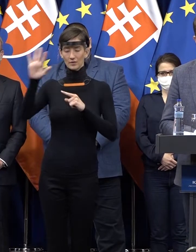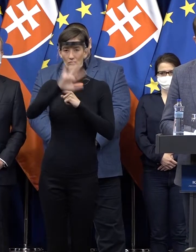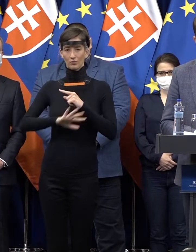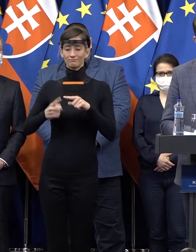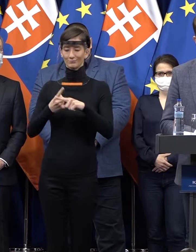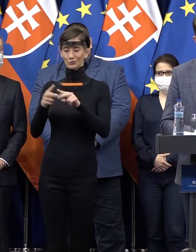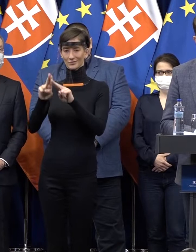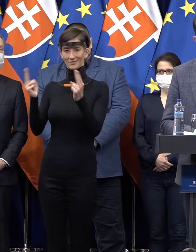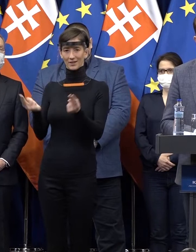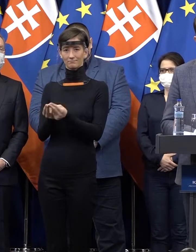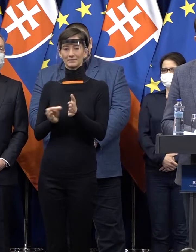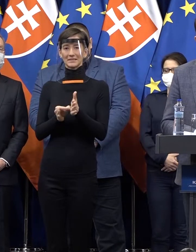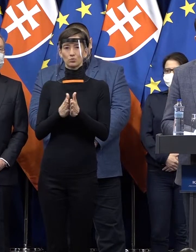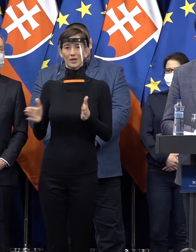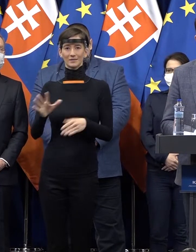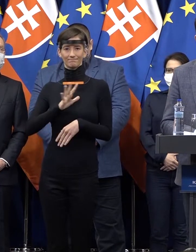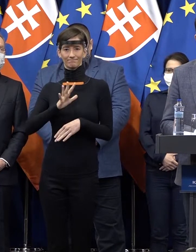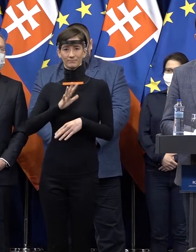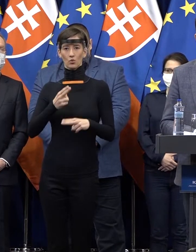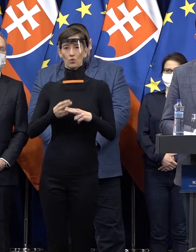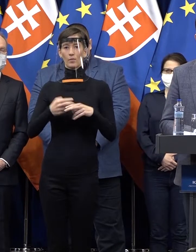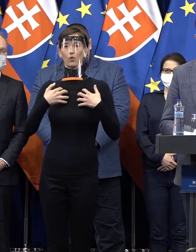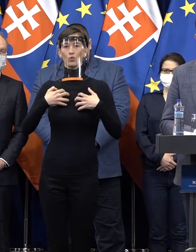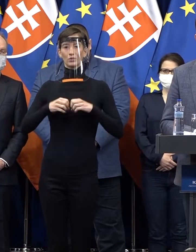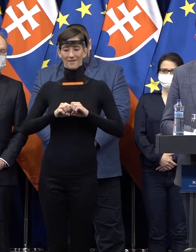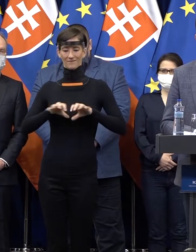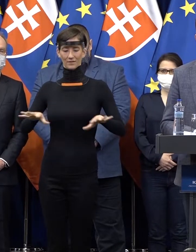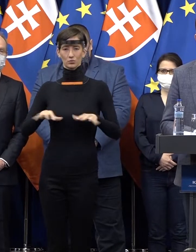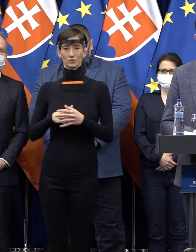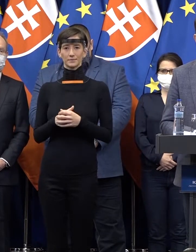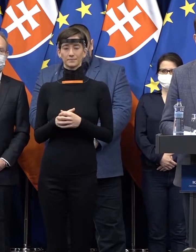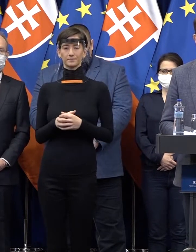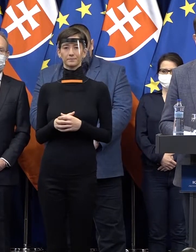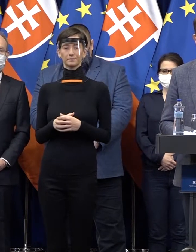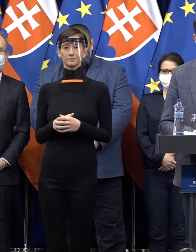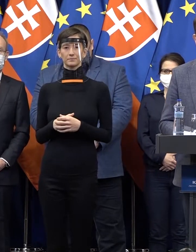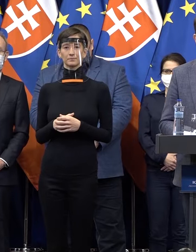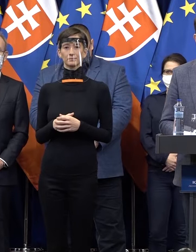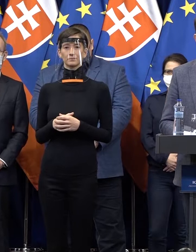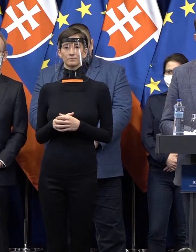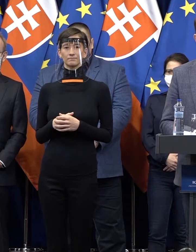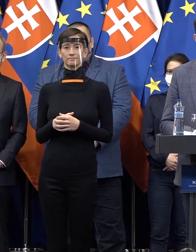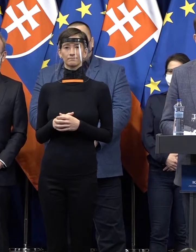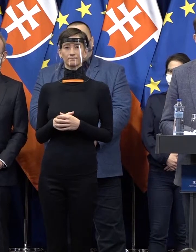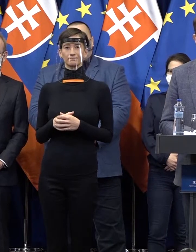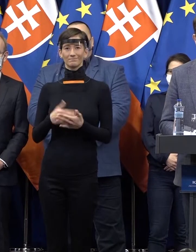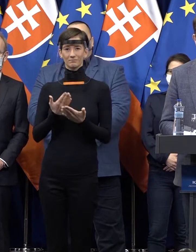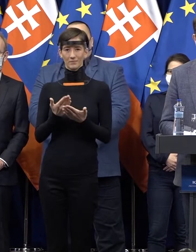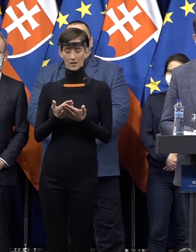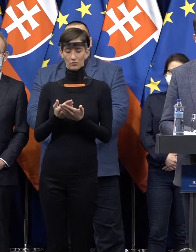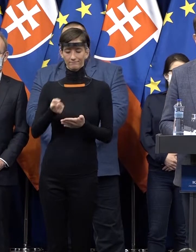to bude najväčšia pandémia za posledných 100 rokov a preto s veľkou